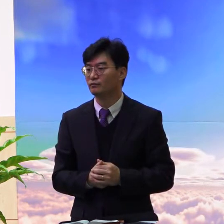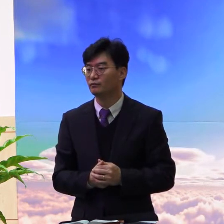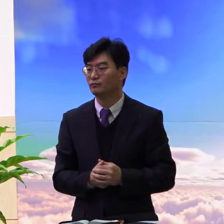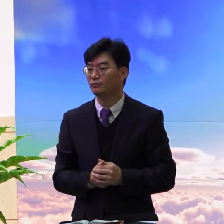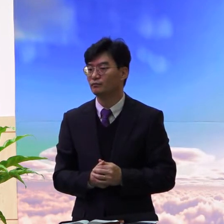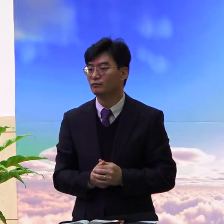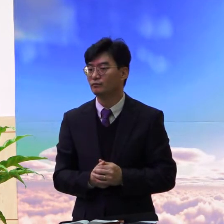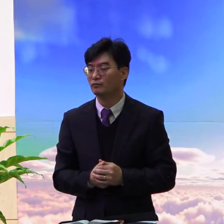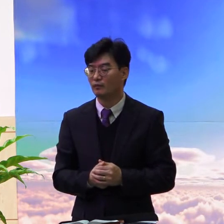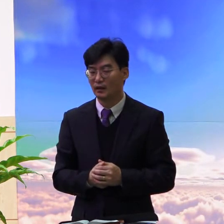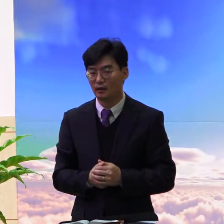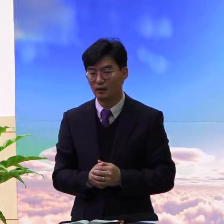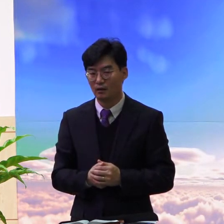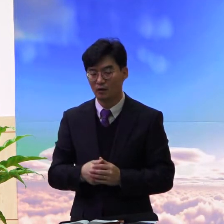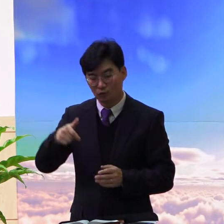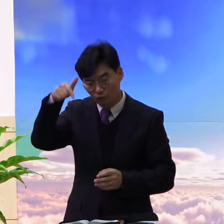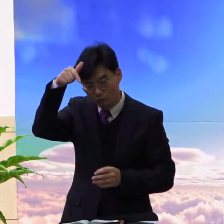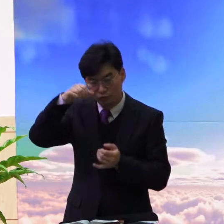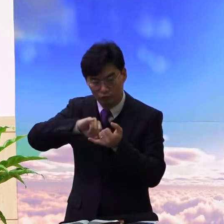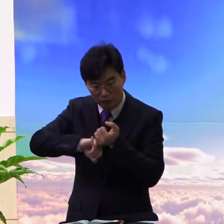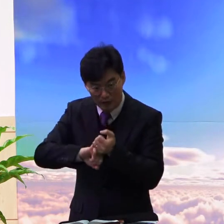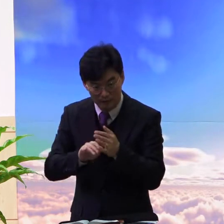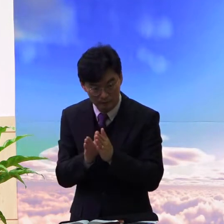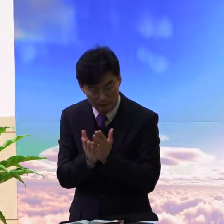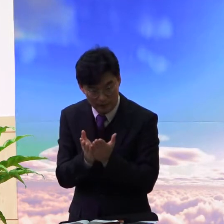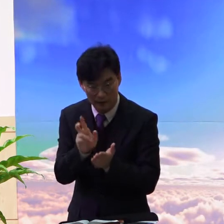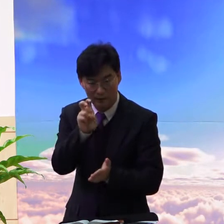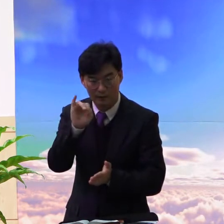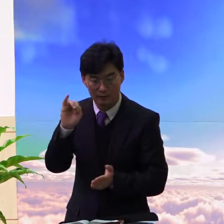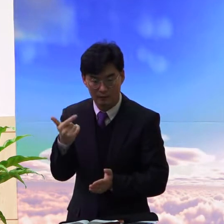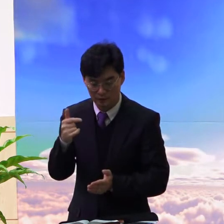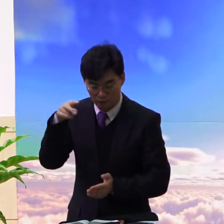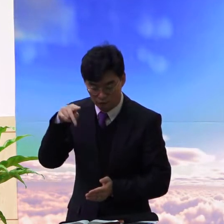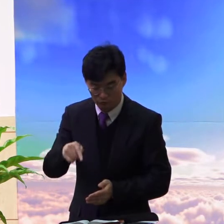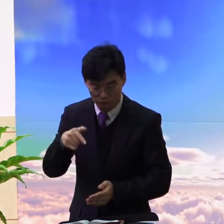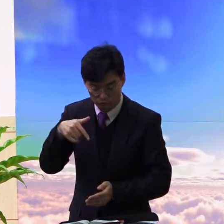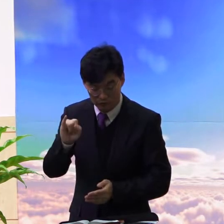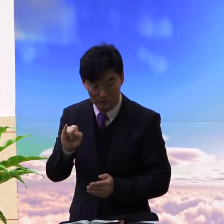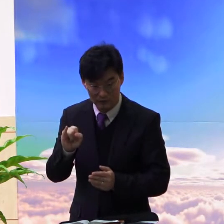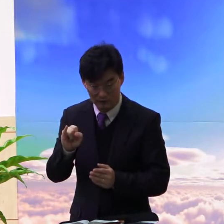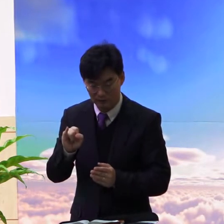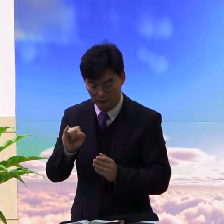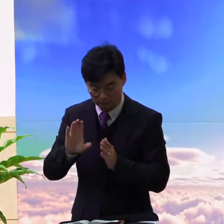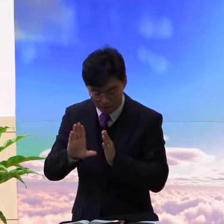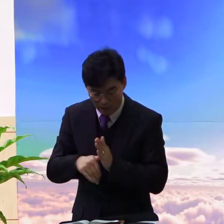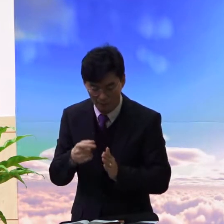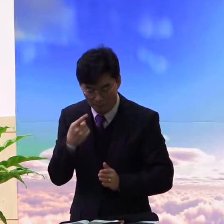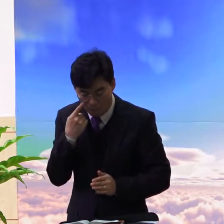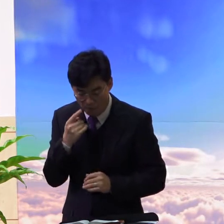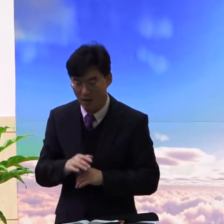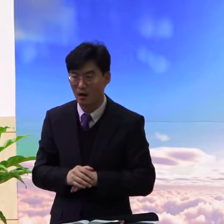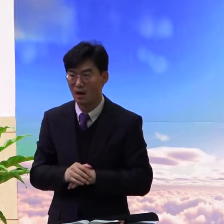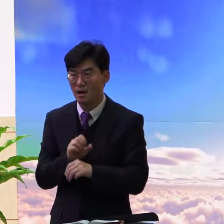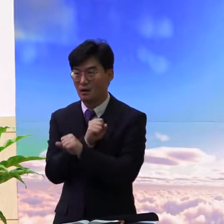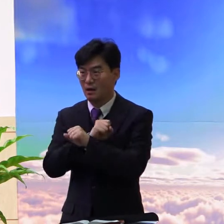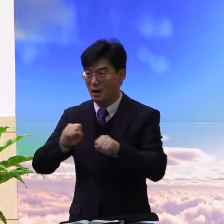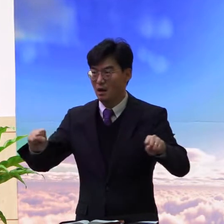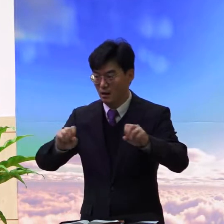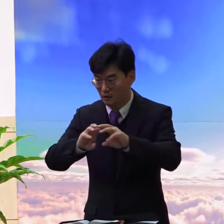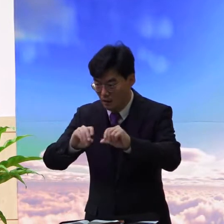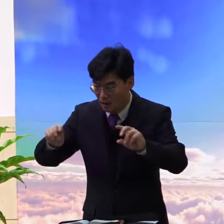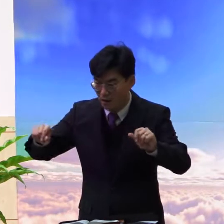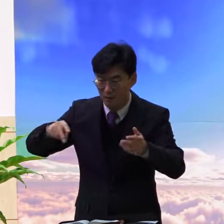여러분 구약성경 민수기의 내용을 보시면 광야를 걸어간 이야기들인데요. 21장에 가보면 이스라엘